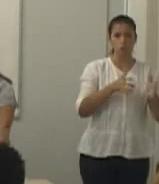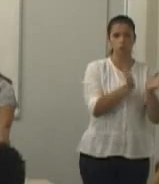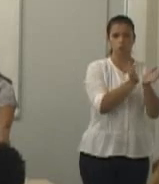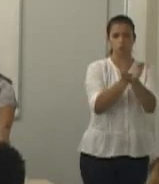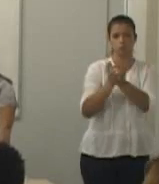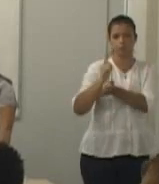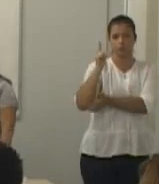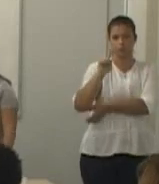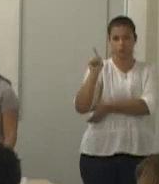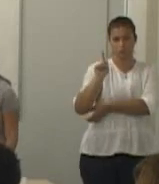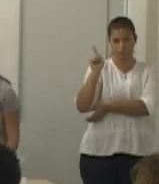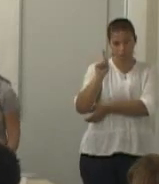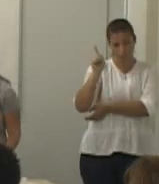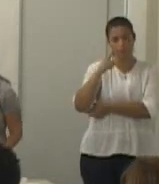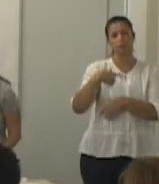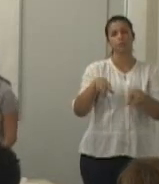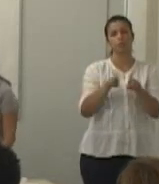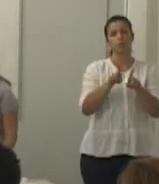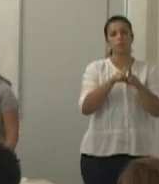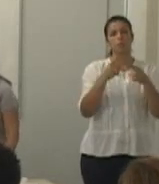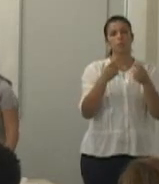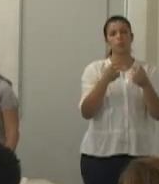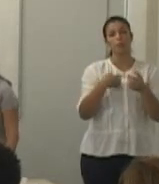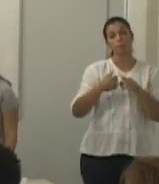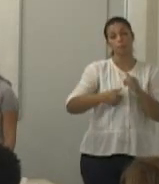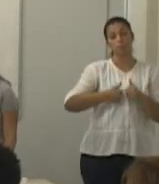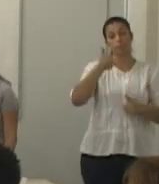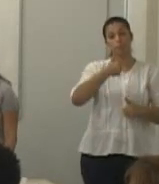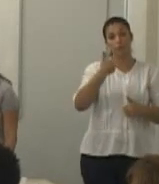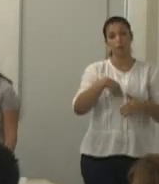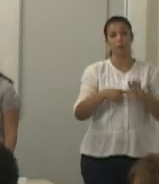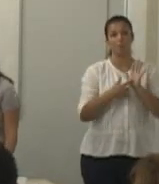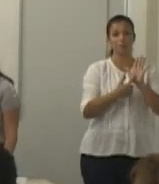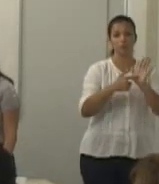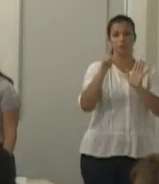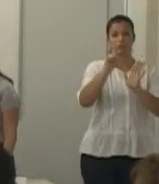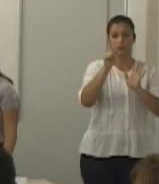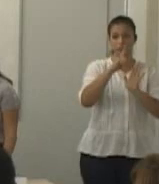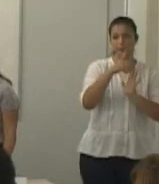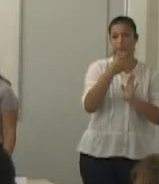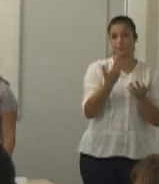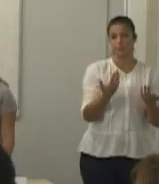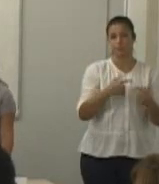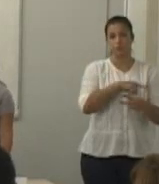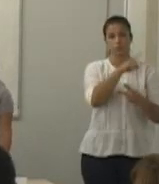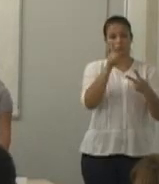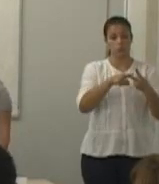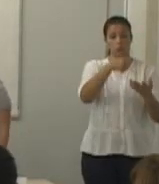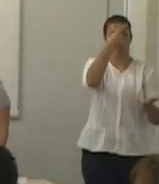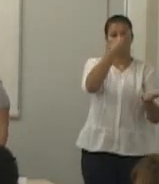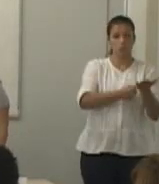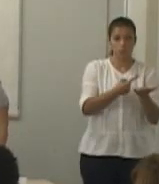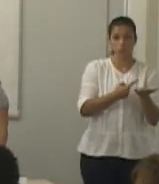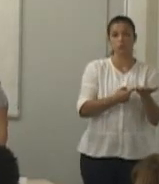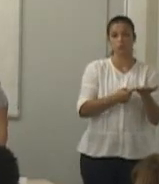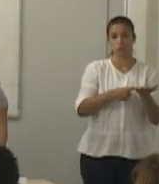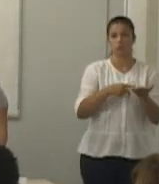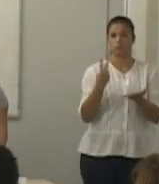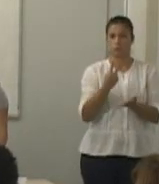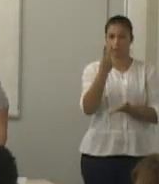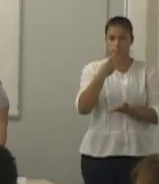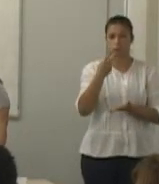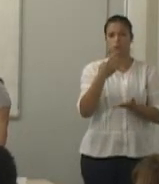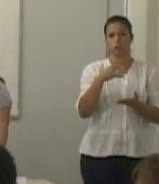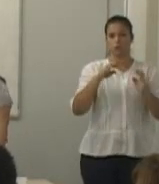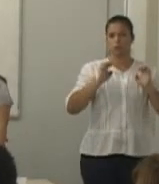o primeiro deles é a transparência de gestão o segundo é um compromisso com a administração pautada em valores éticos humanitários